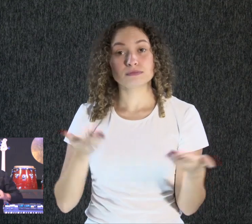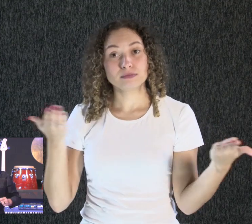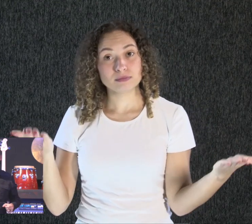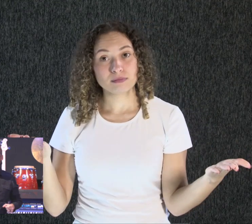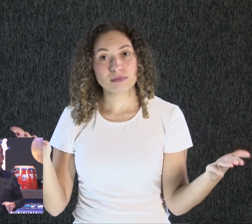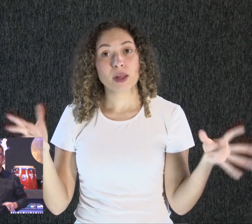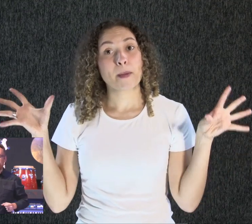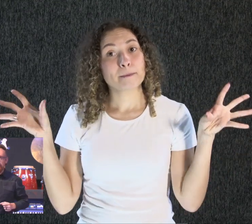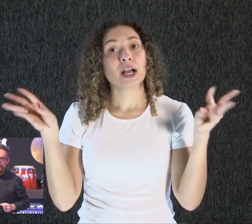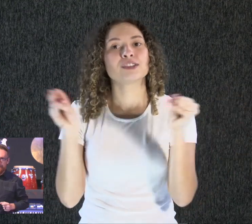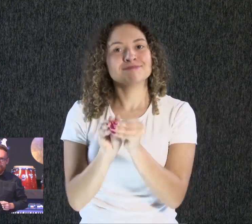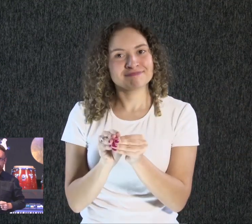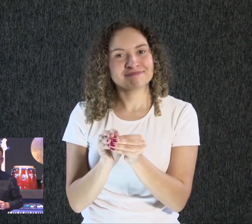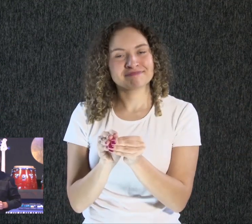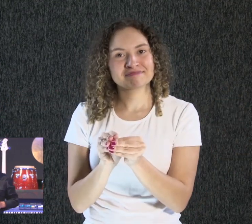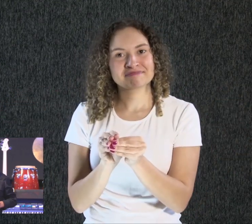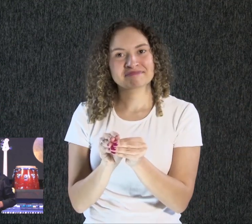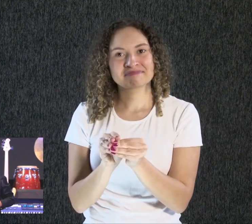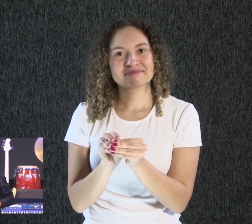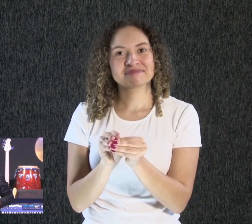Eu quero concluir essa mensagem.